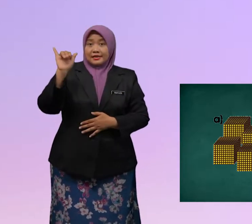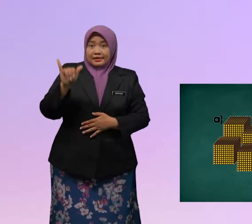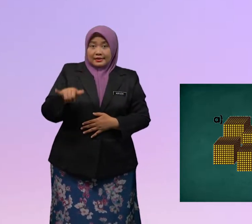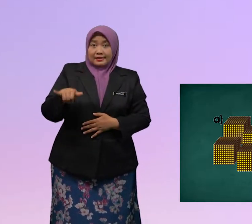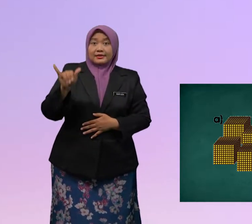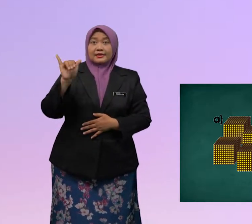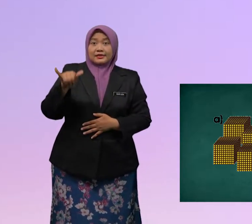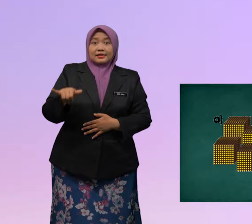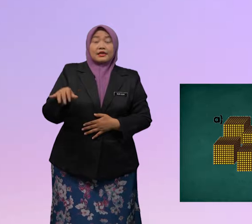Ya,